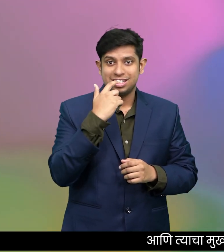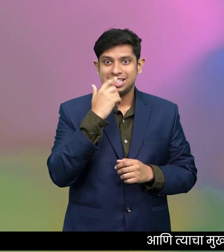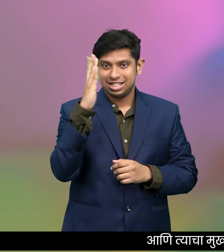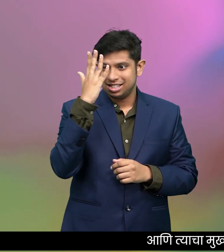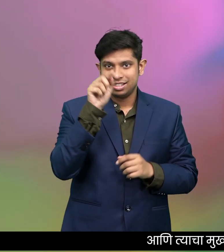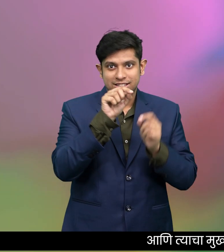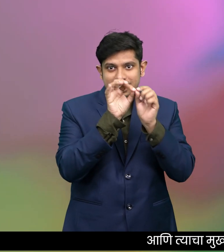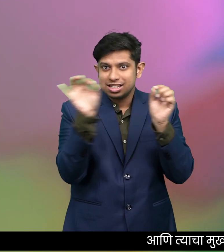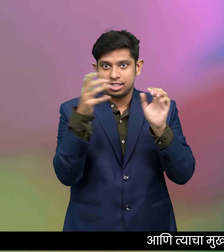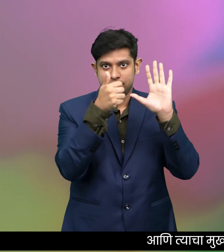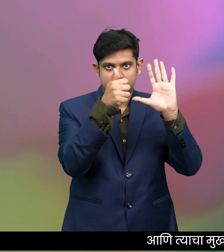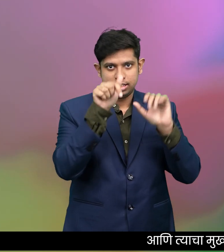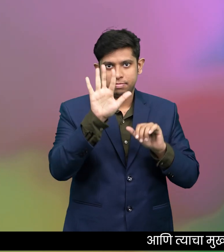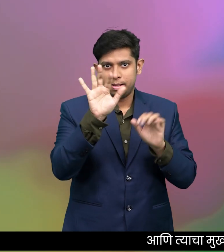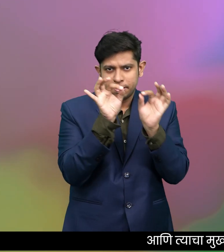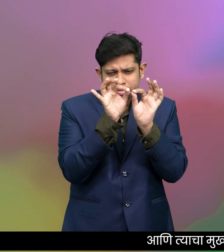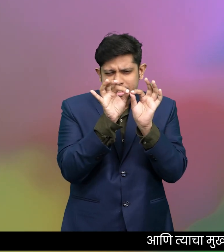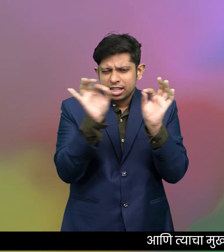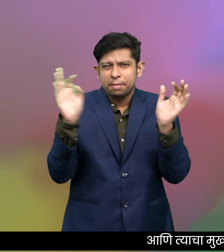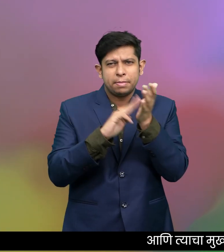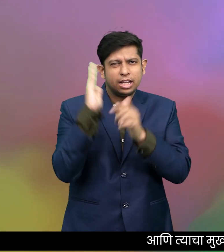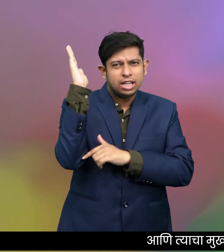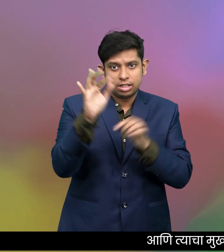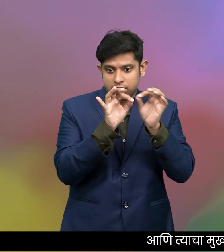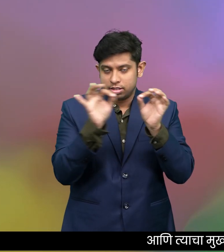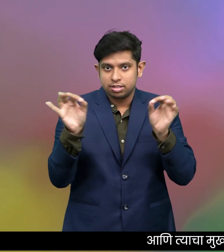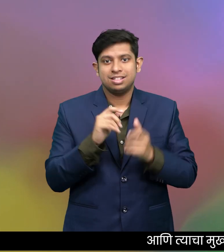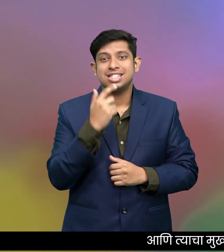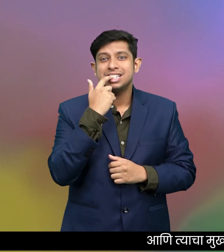आणि त्यांचा मुख्य आरसा 6.5 मीटर लांब आहे.